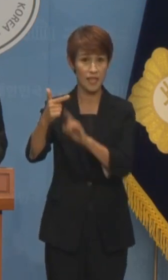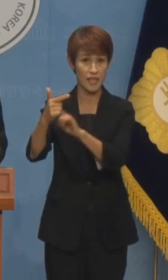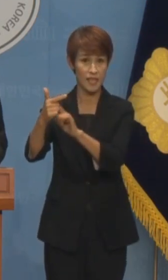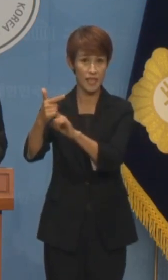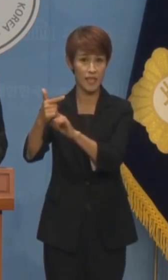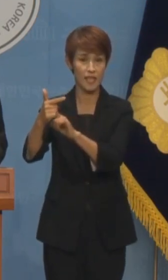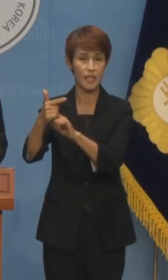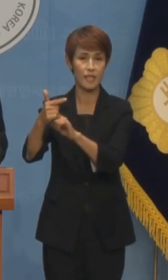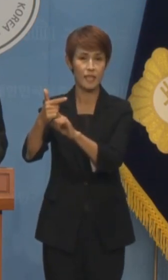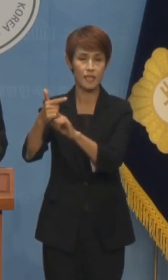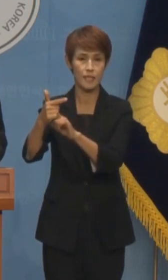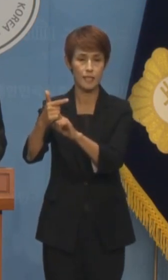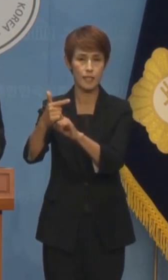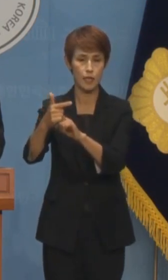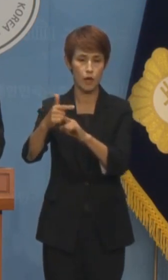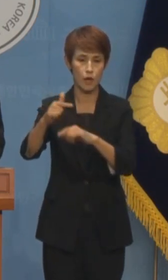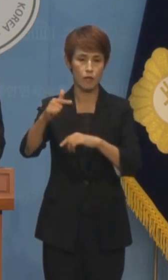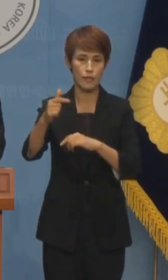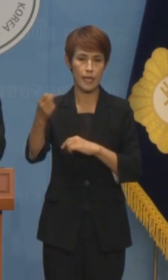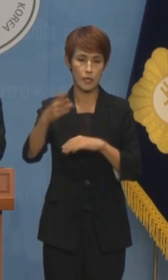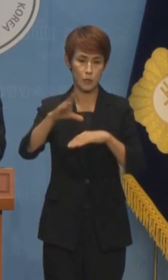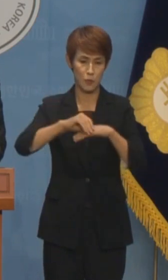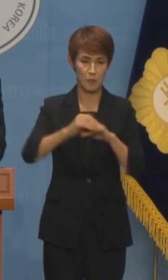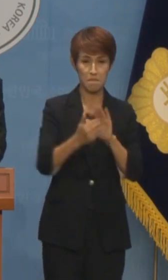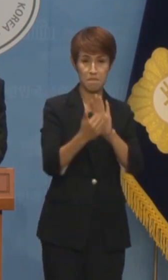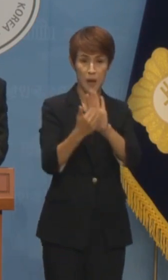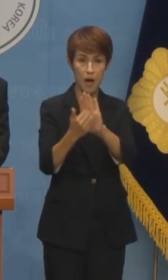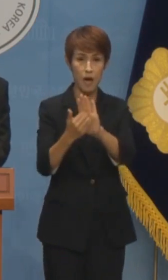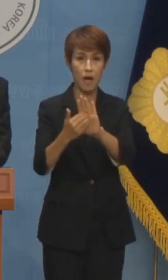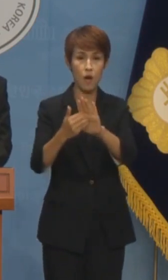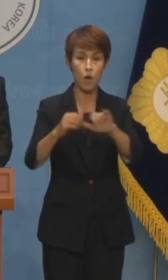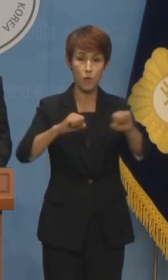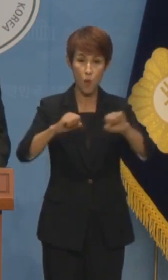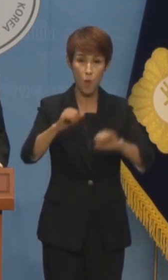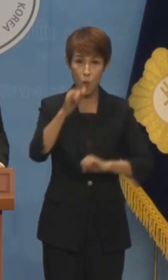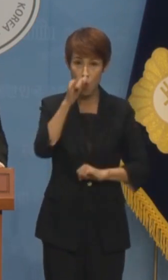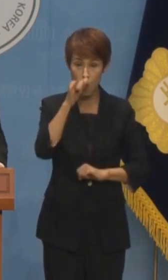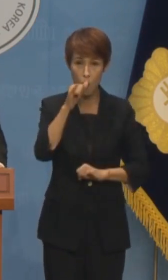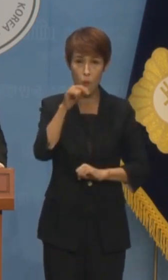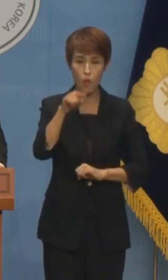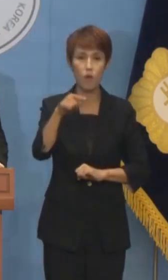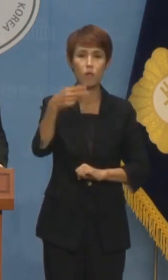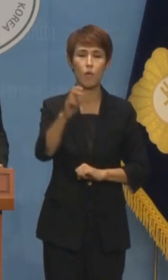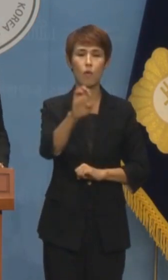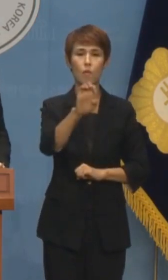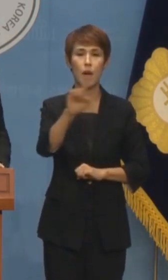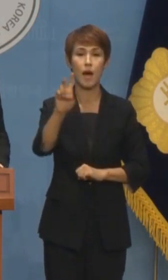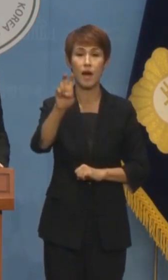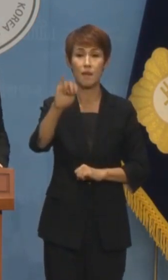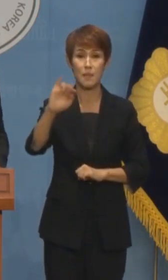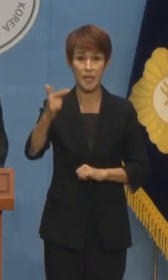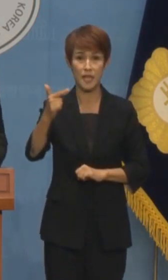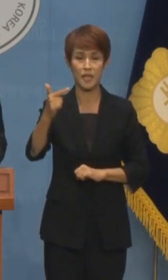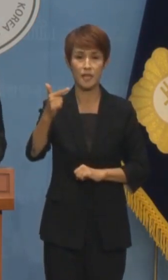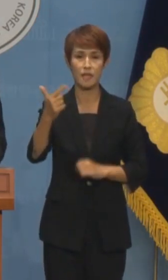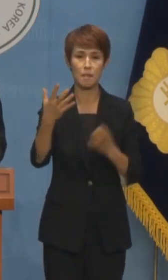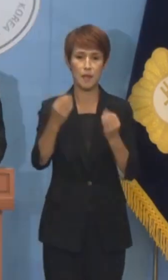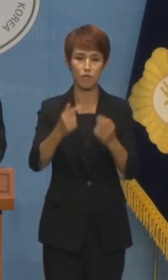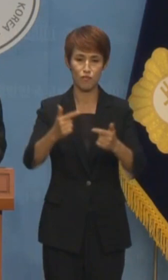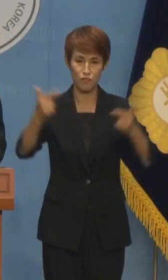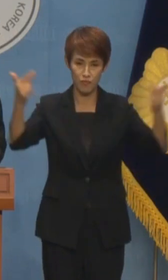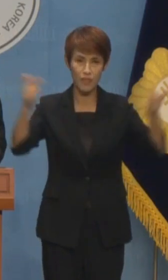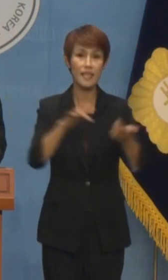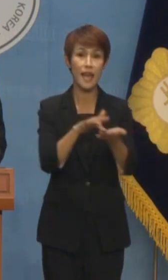노르에피네프린의 재흡수를 막아 활동하는 도파민의 수치를 높이는 약물입니다. 국내 의료